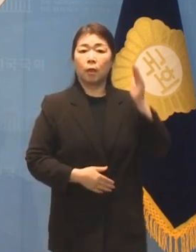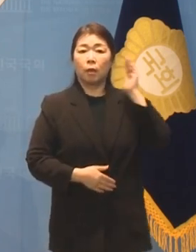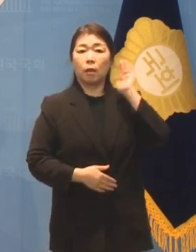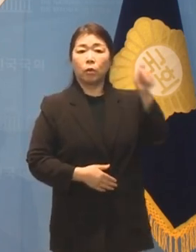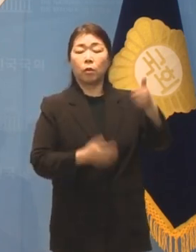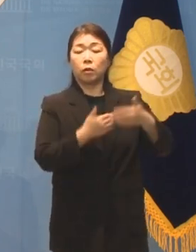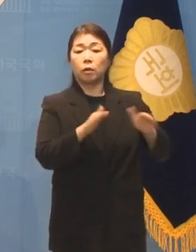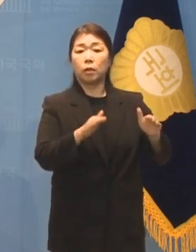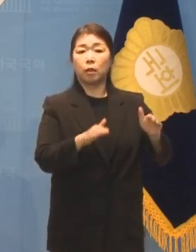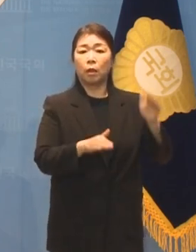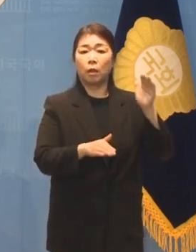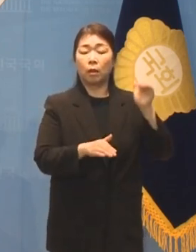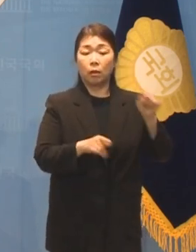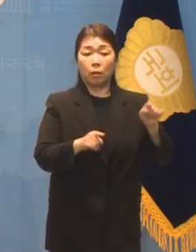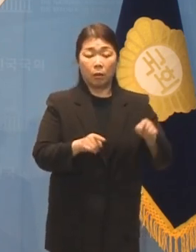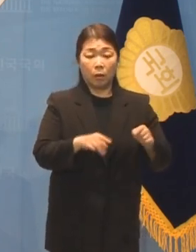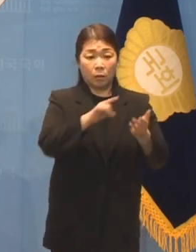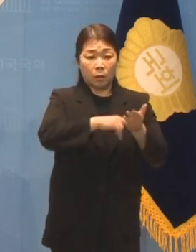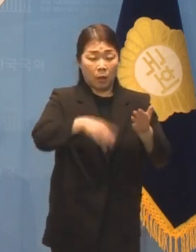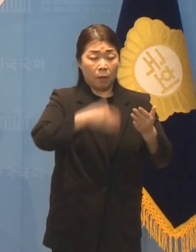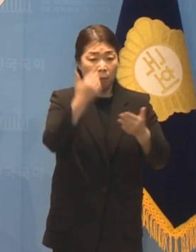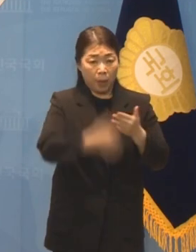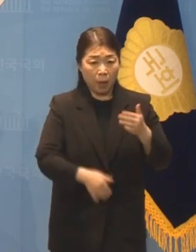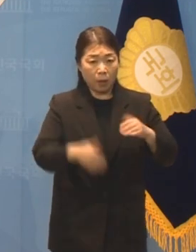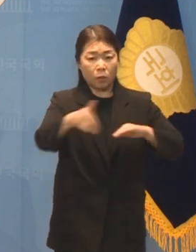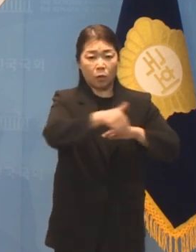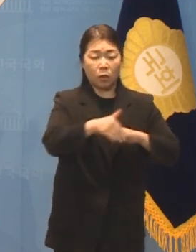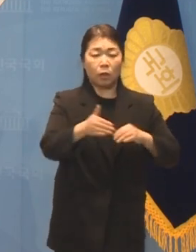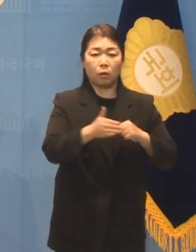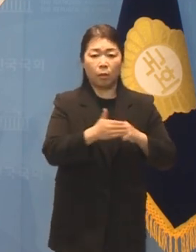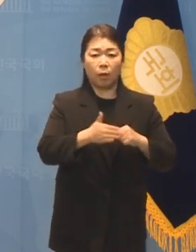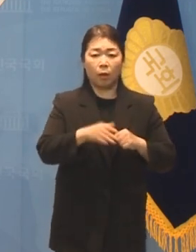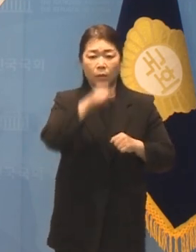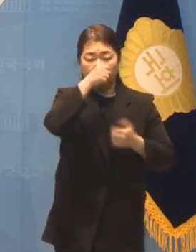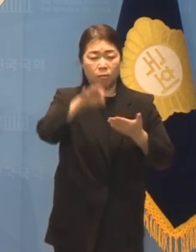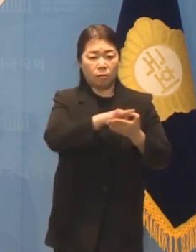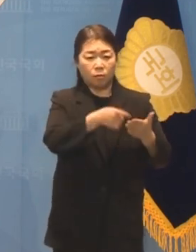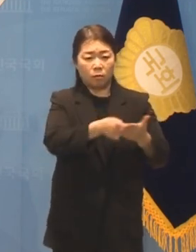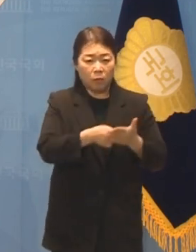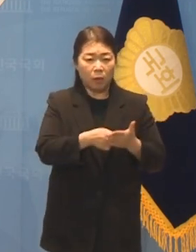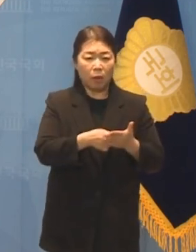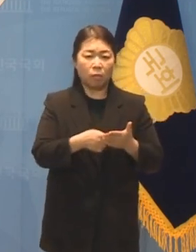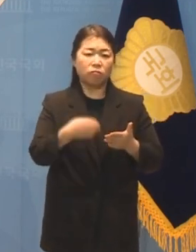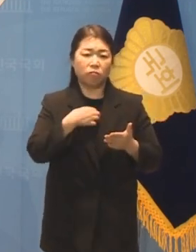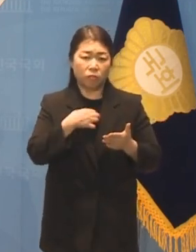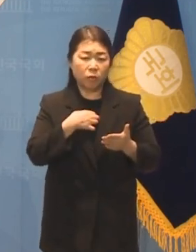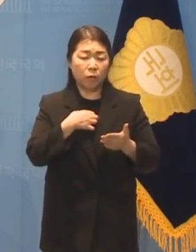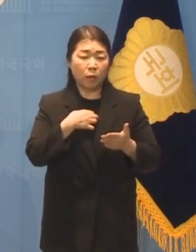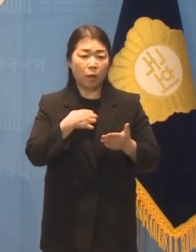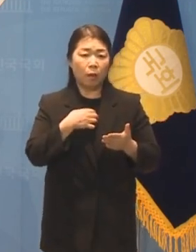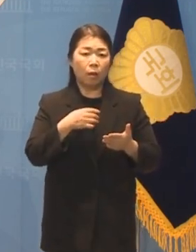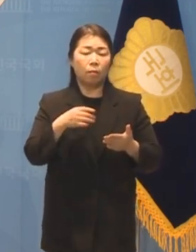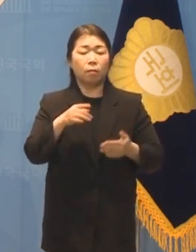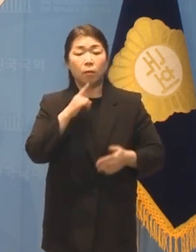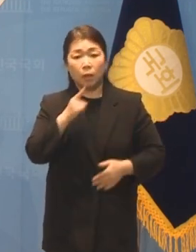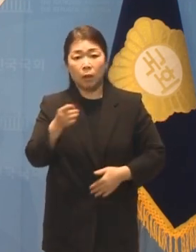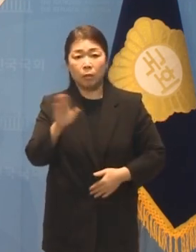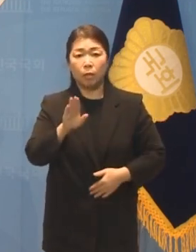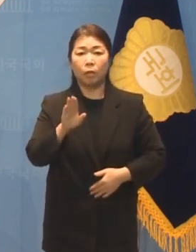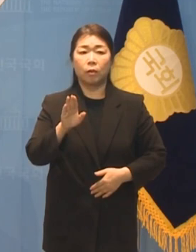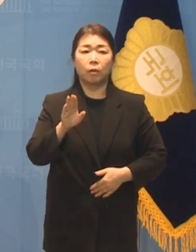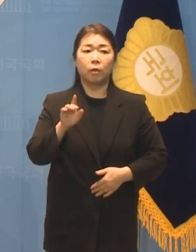대통령실이 감세 정책 탓에 세수가 크게 줄어 건전 재정이 위협받을 수 있다는 우려가 나오자 진화에 나선